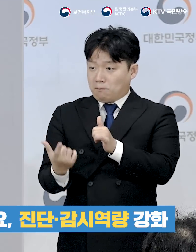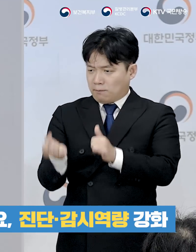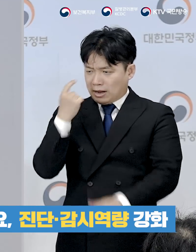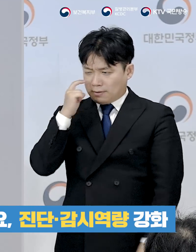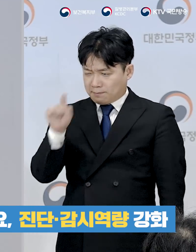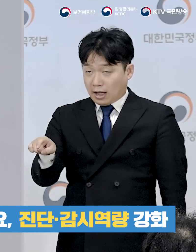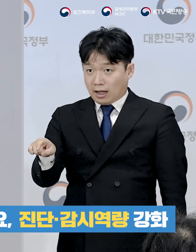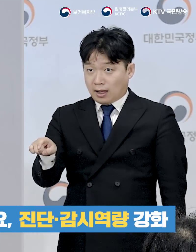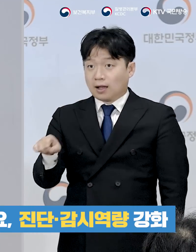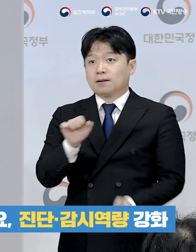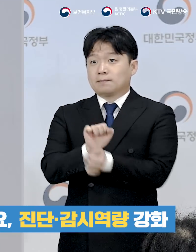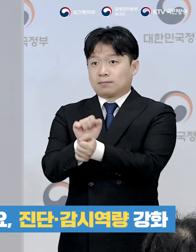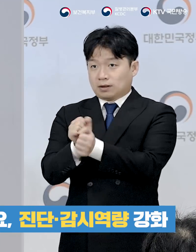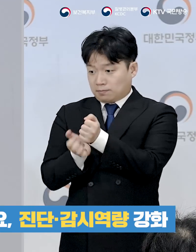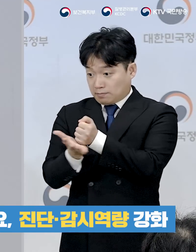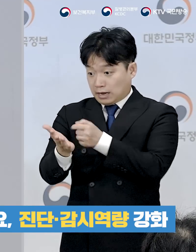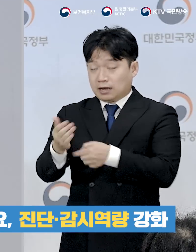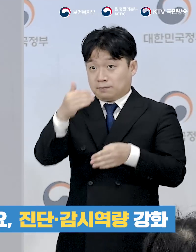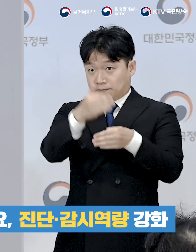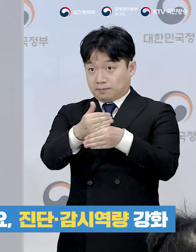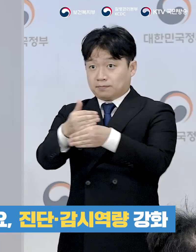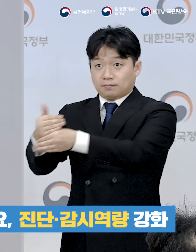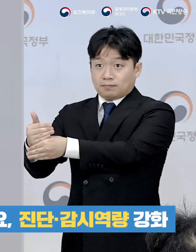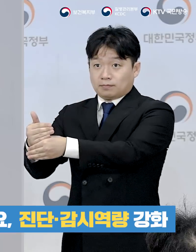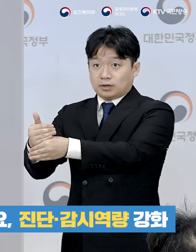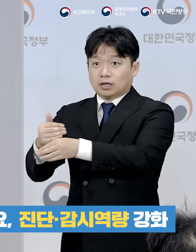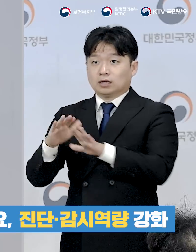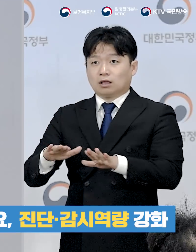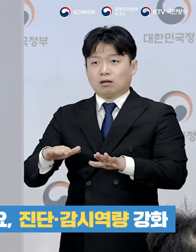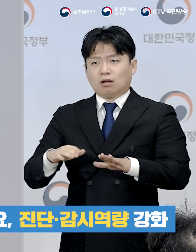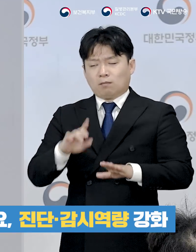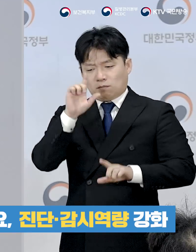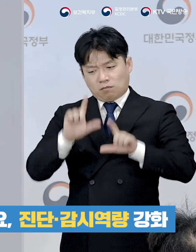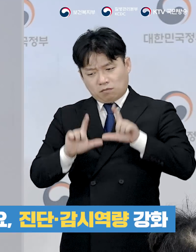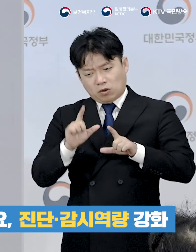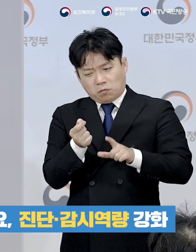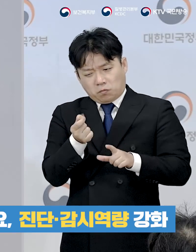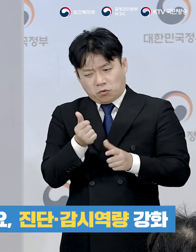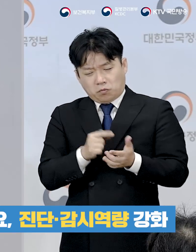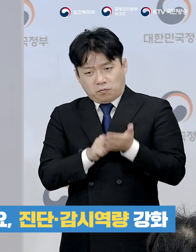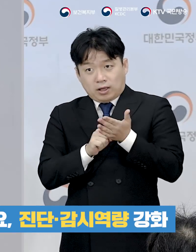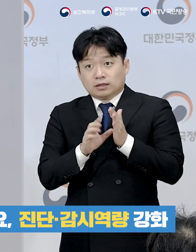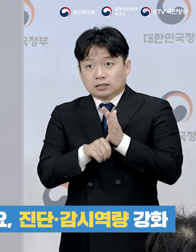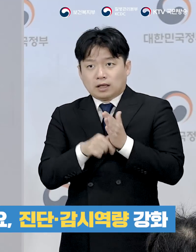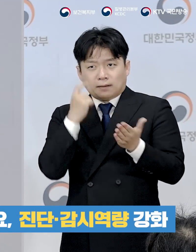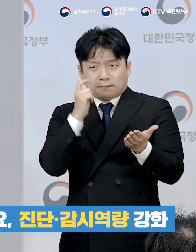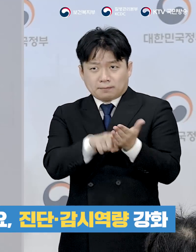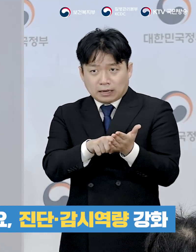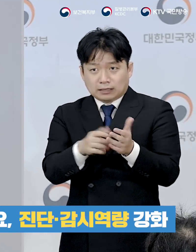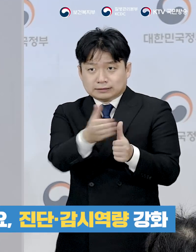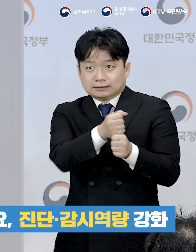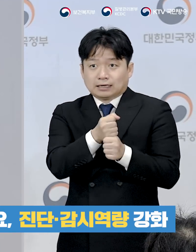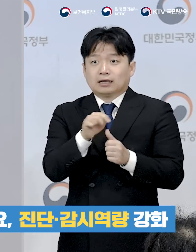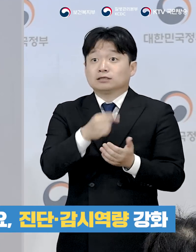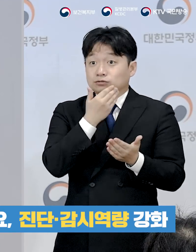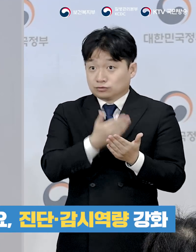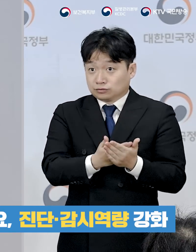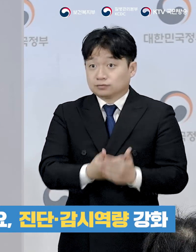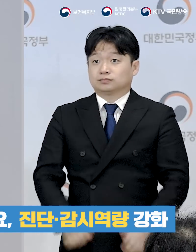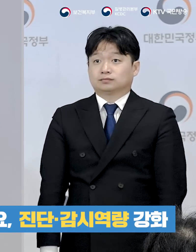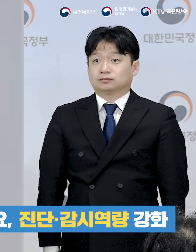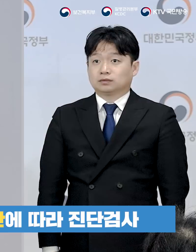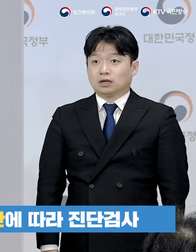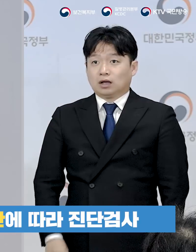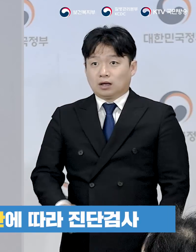지역사회에서 코로나19를 조기에 발견하여 감염 전파를 차단하고 경증 상태에서 환자를 찾아내는 것입니다.